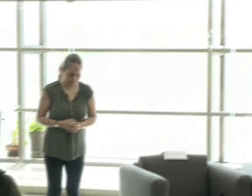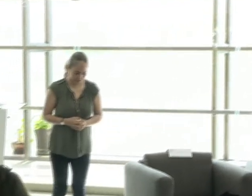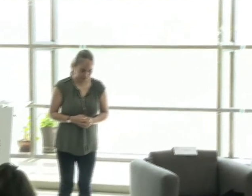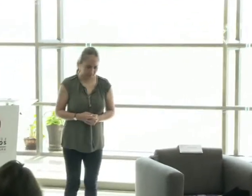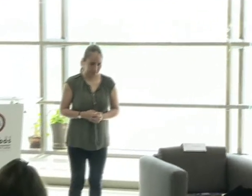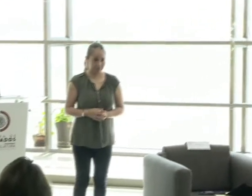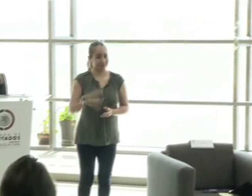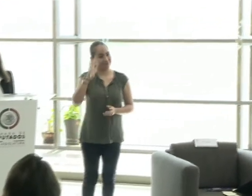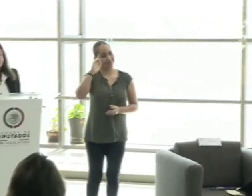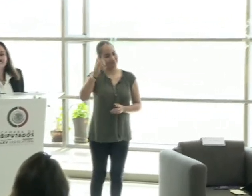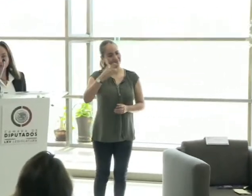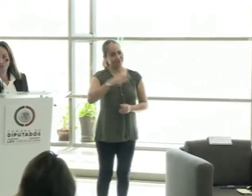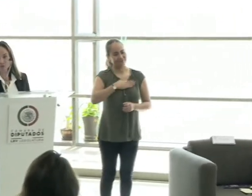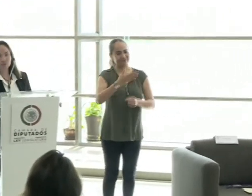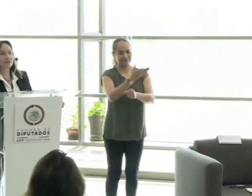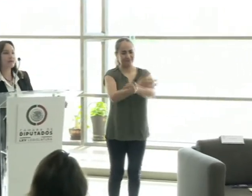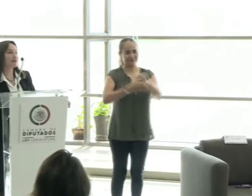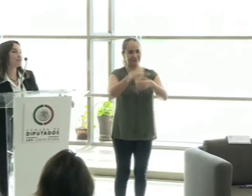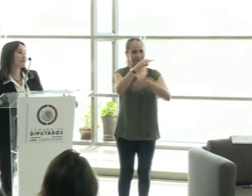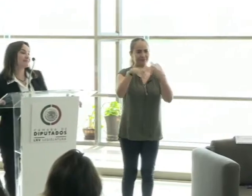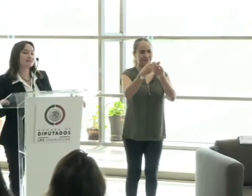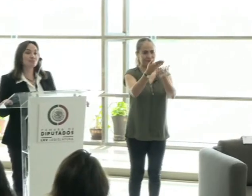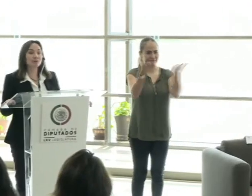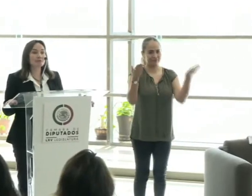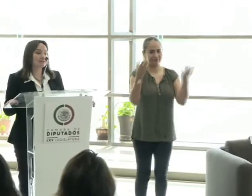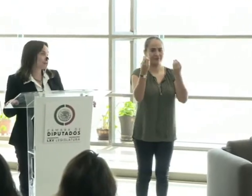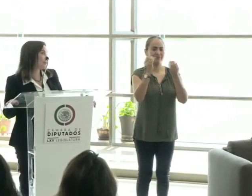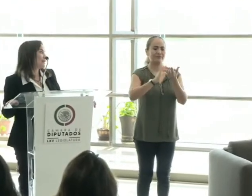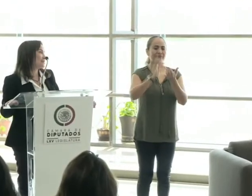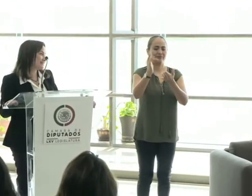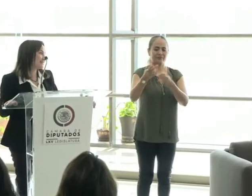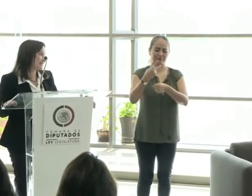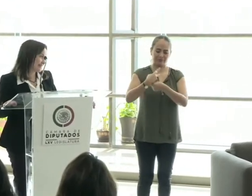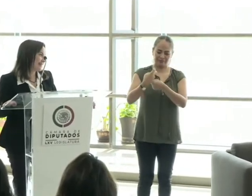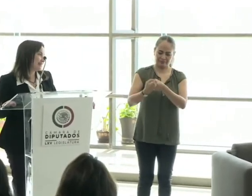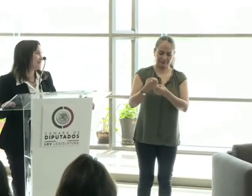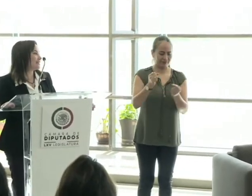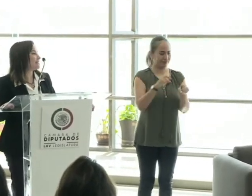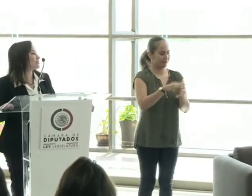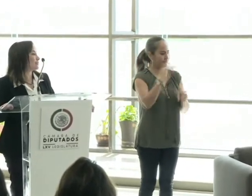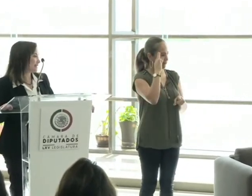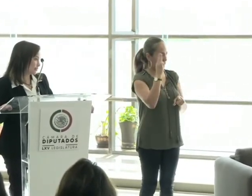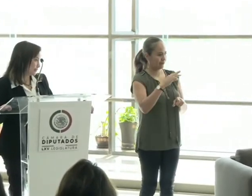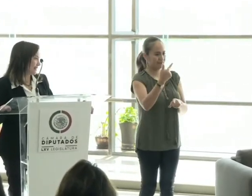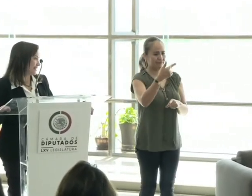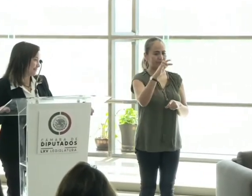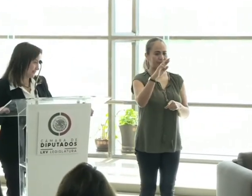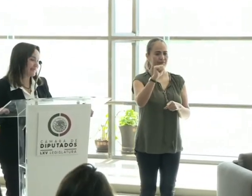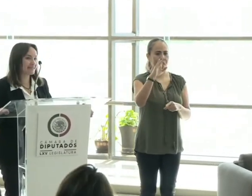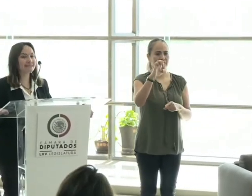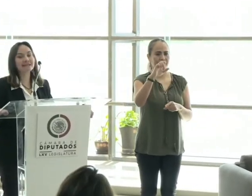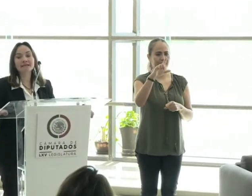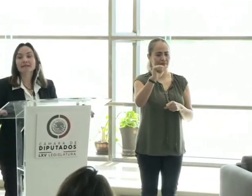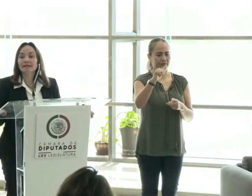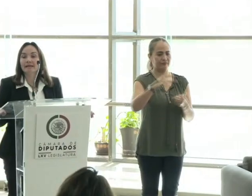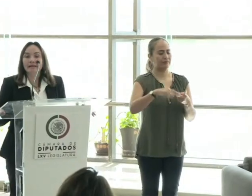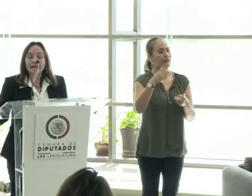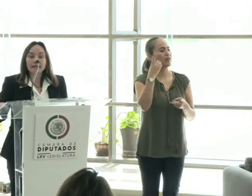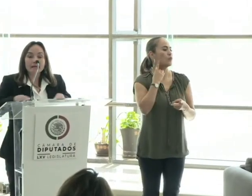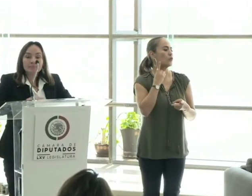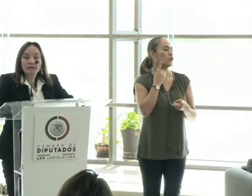Hola buenas tardes a todos Muchas gracias por la invitación a la maestra Graciela y también a la diputada Karen